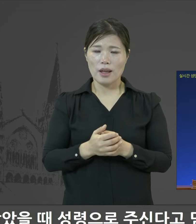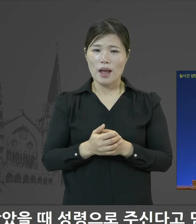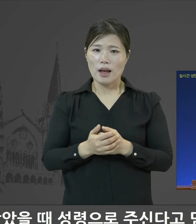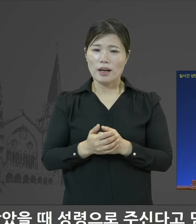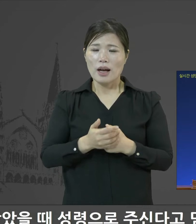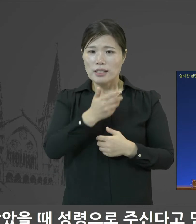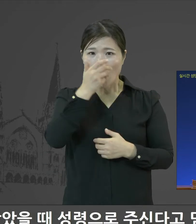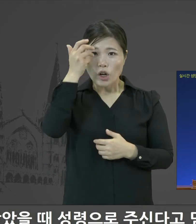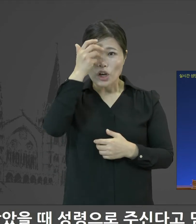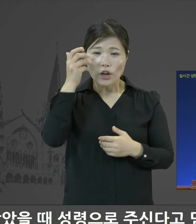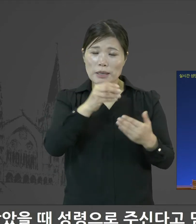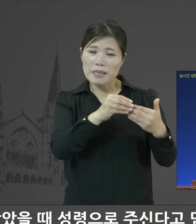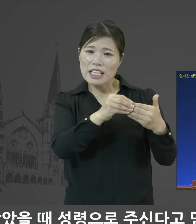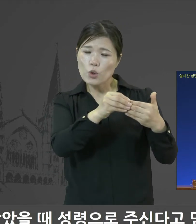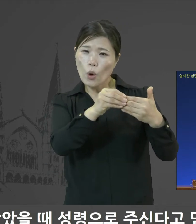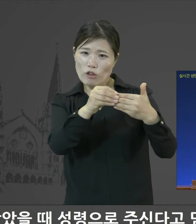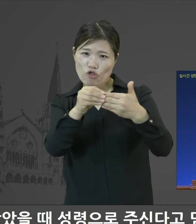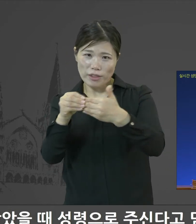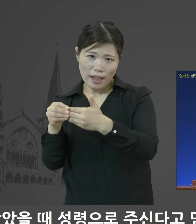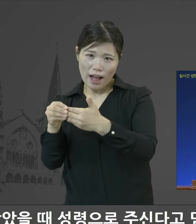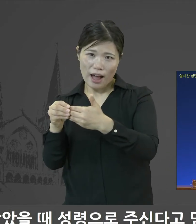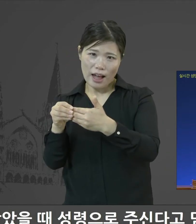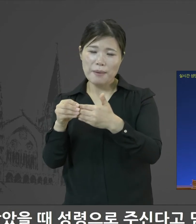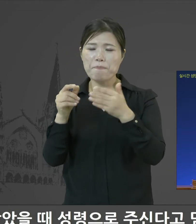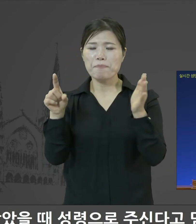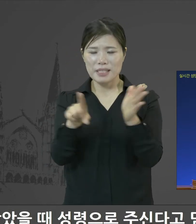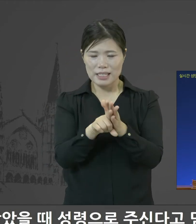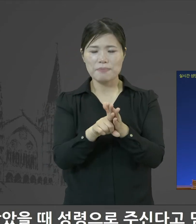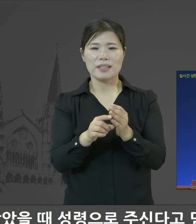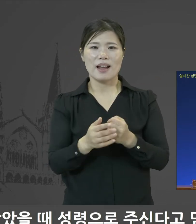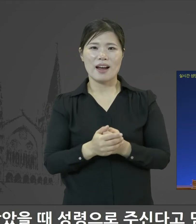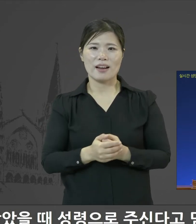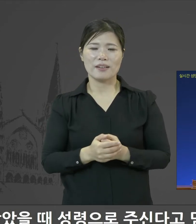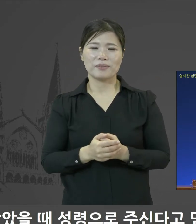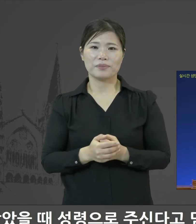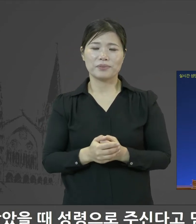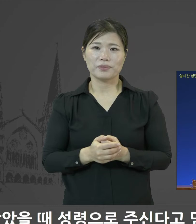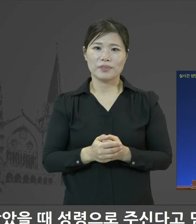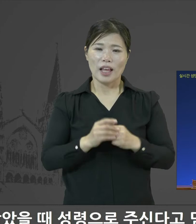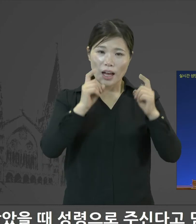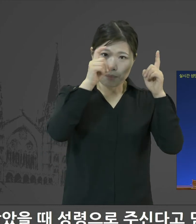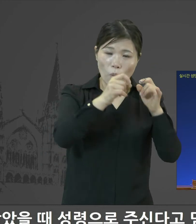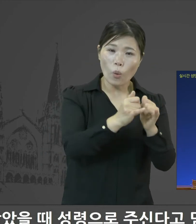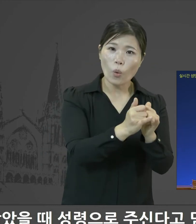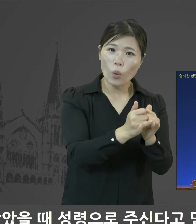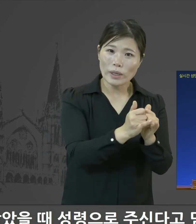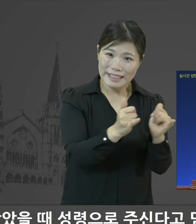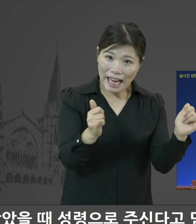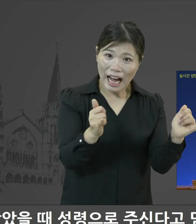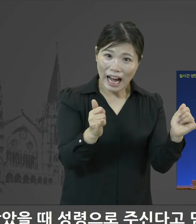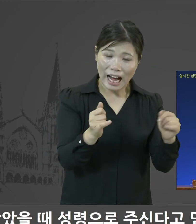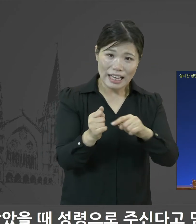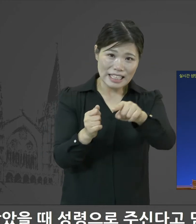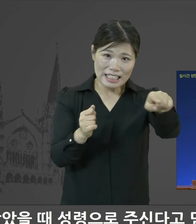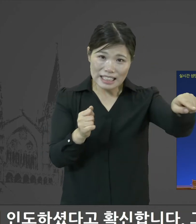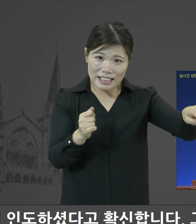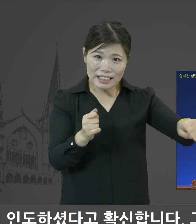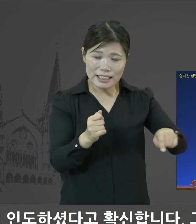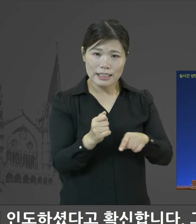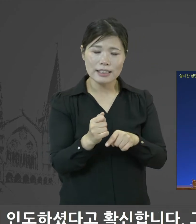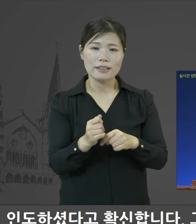인도하셨다라고 확실히 믿습니다. 그래서 이 목자들은요, 자기가 전달해야